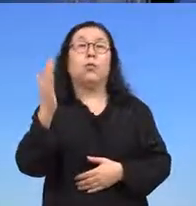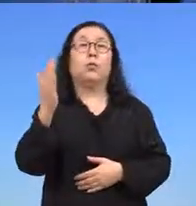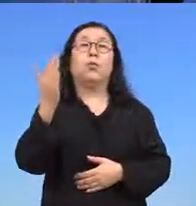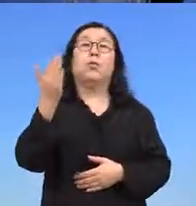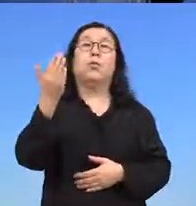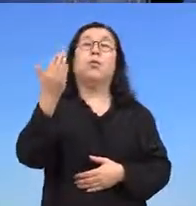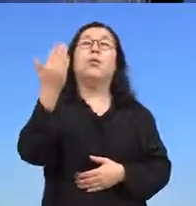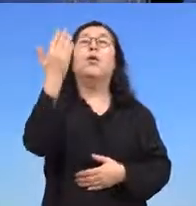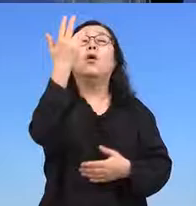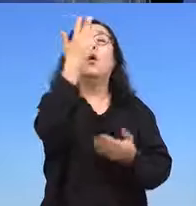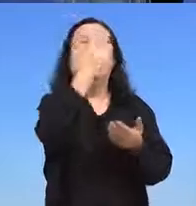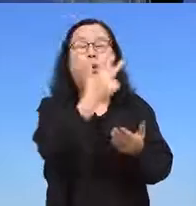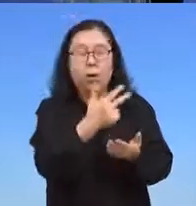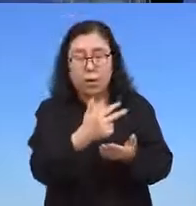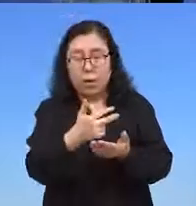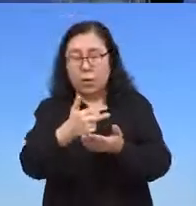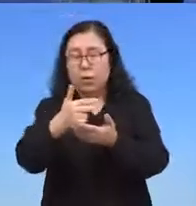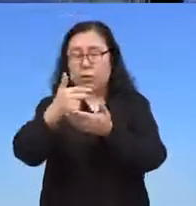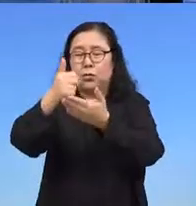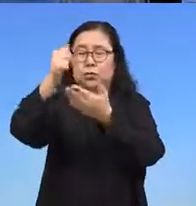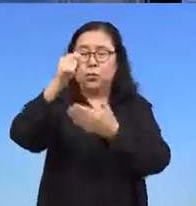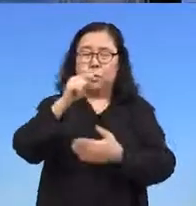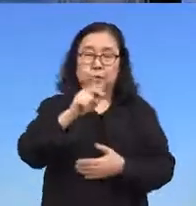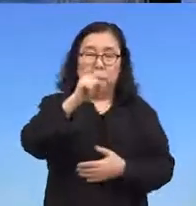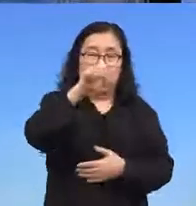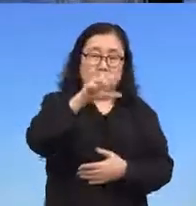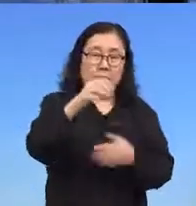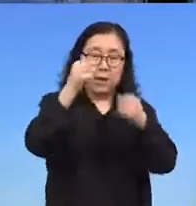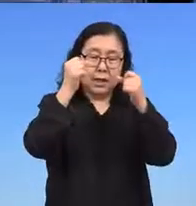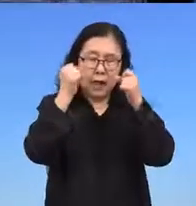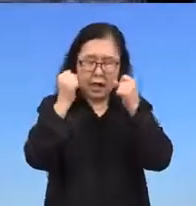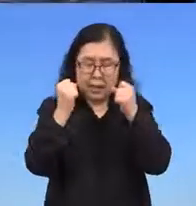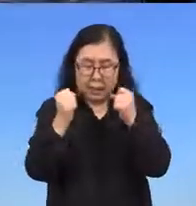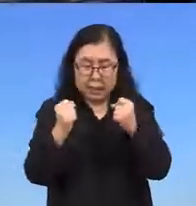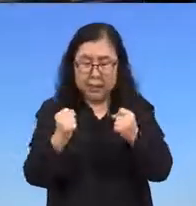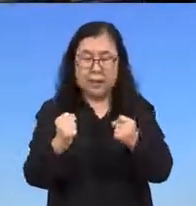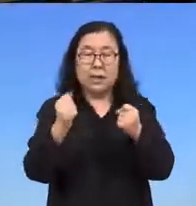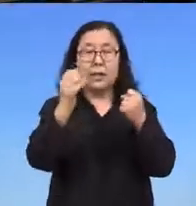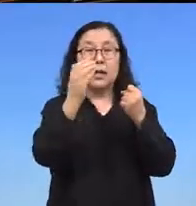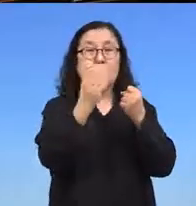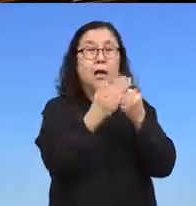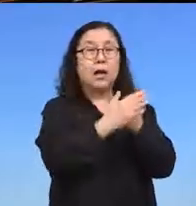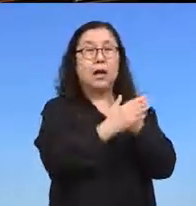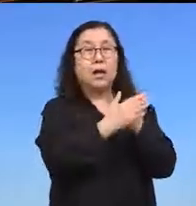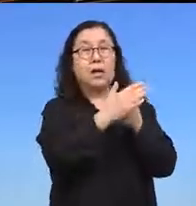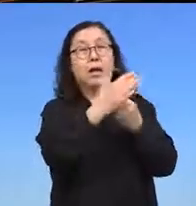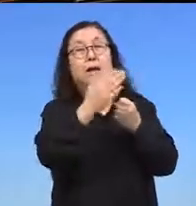주님 여기 계시기에